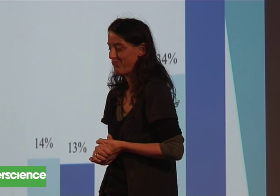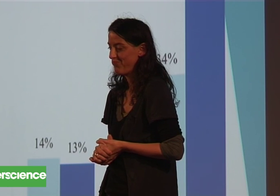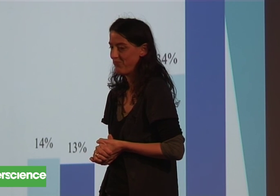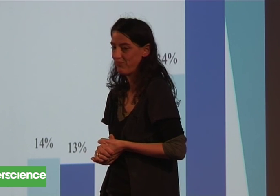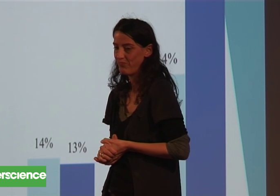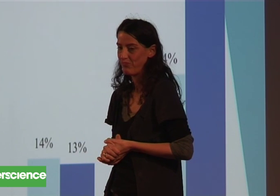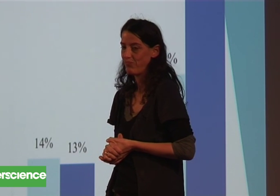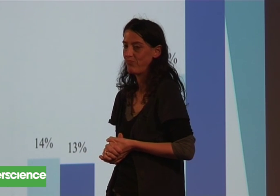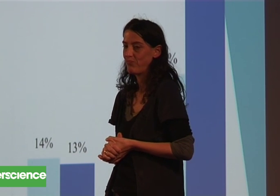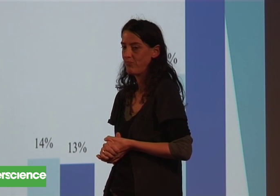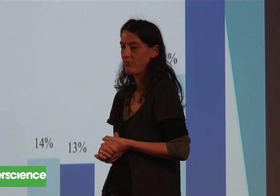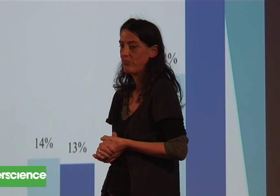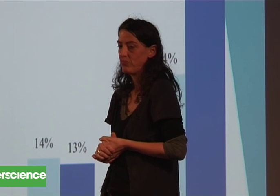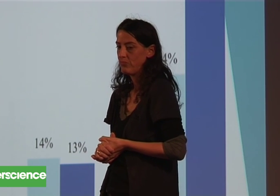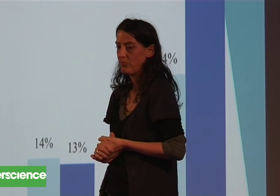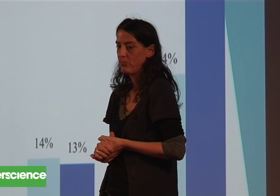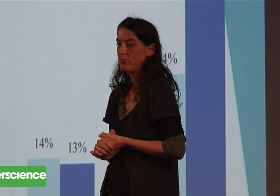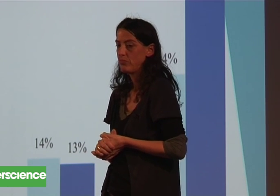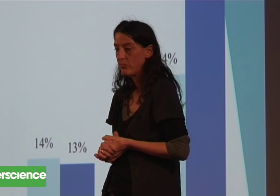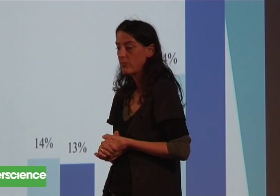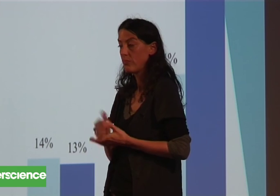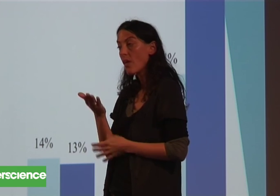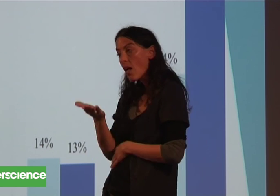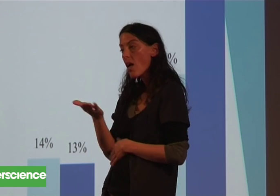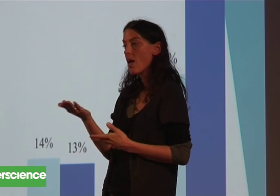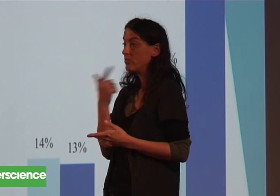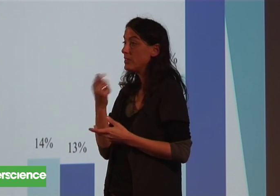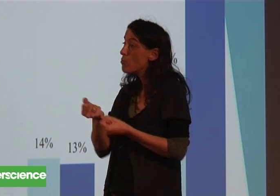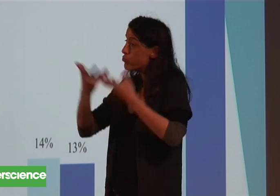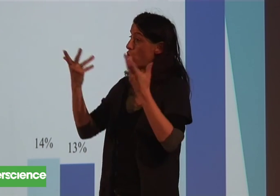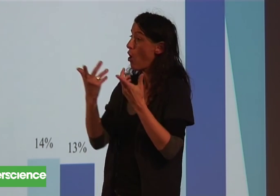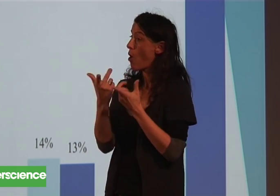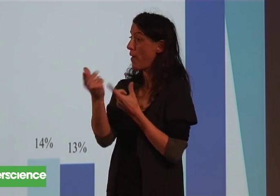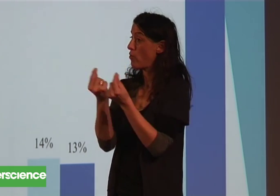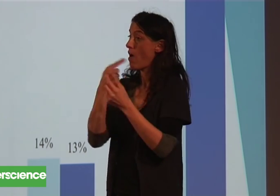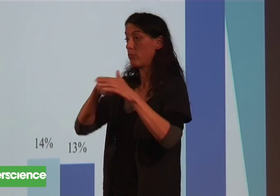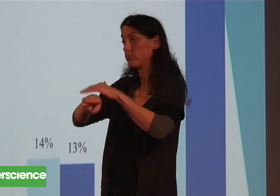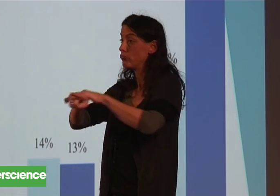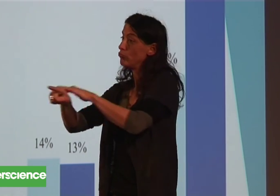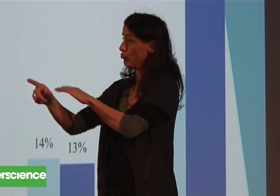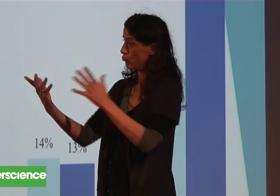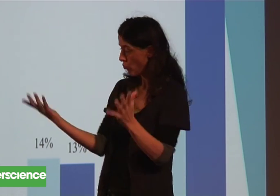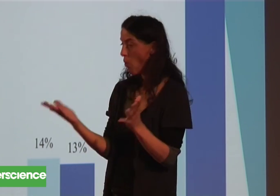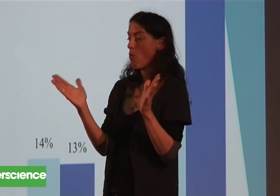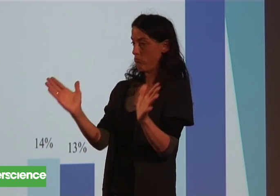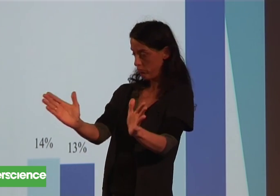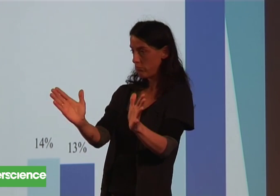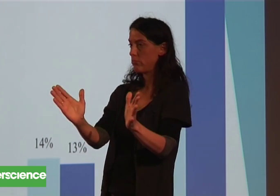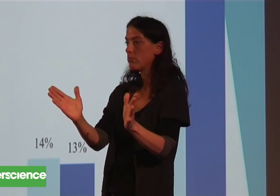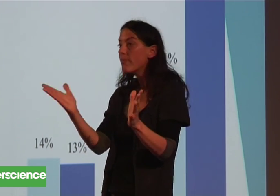Donc, alors qu'il y a un plus grand multipartenariat et plus de nouveaux partenaires, l'utilisation du préservatif,